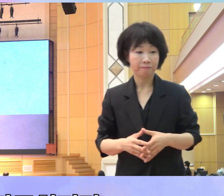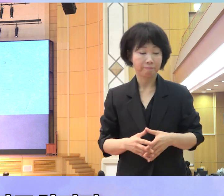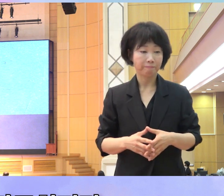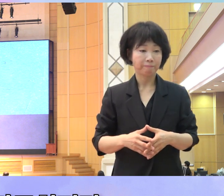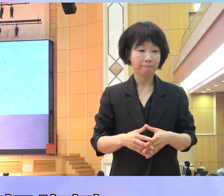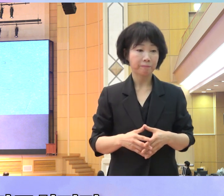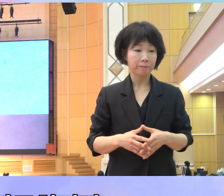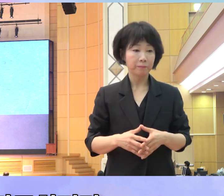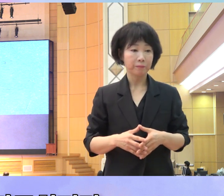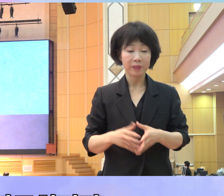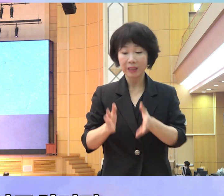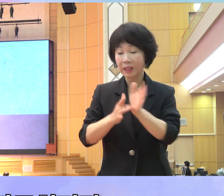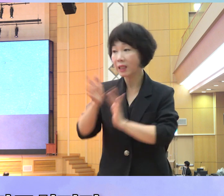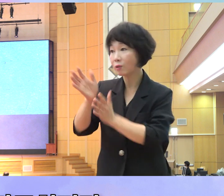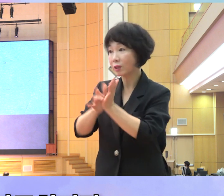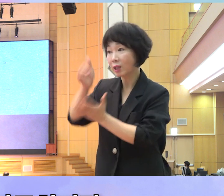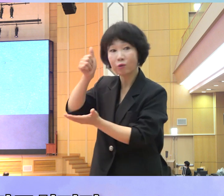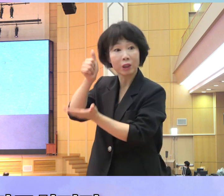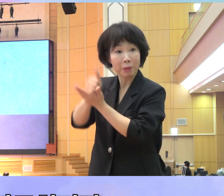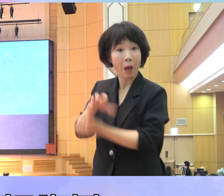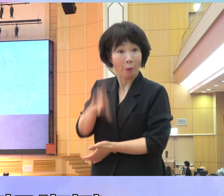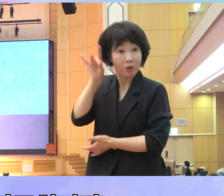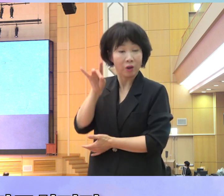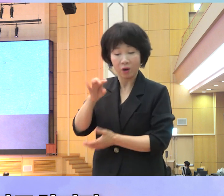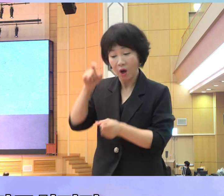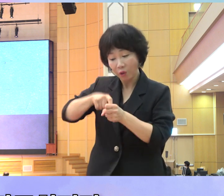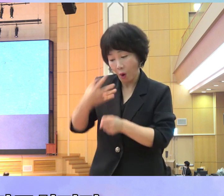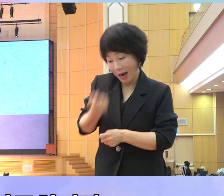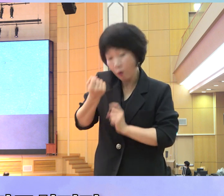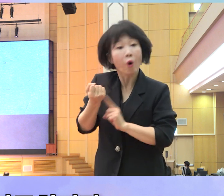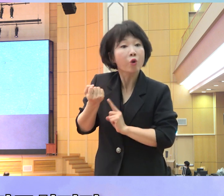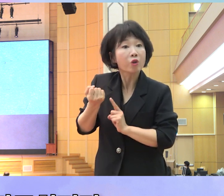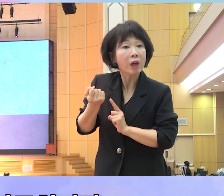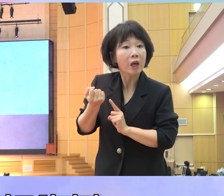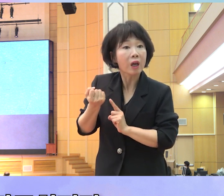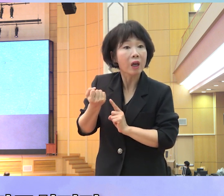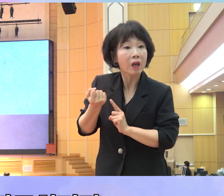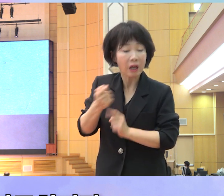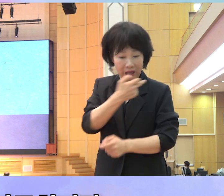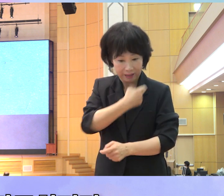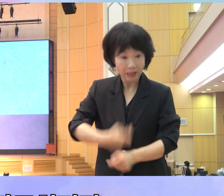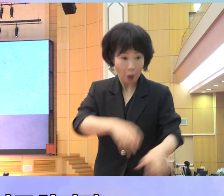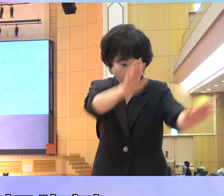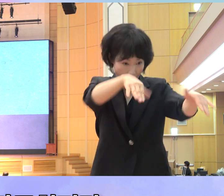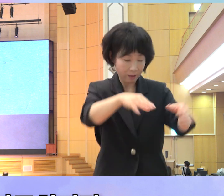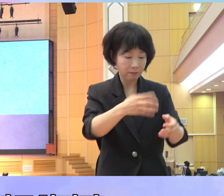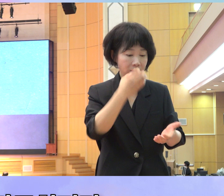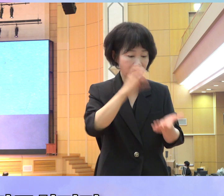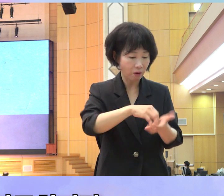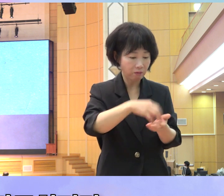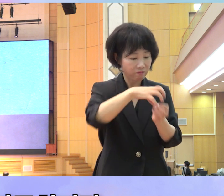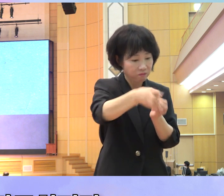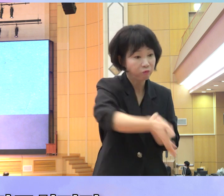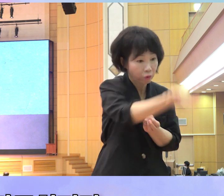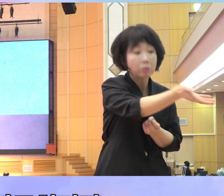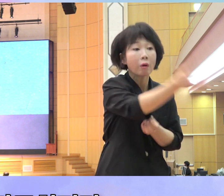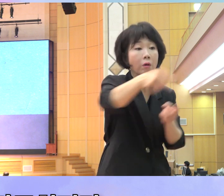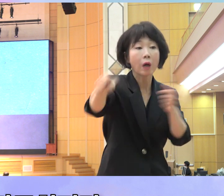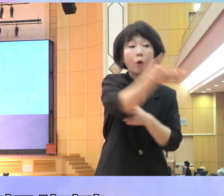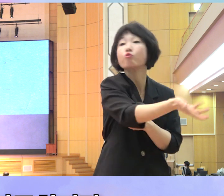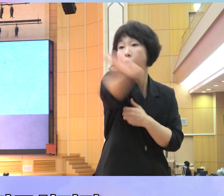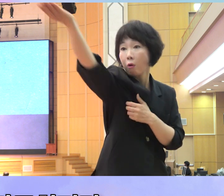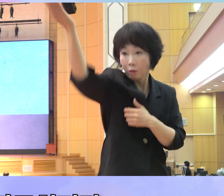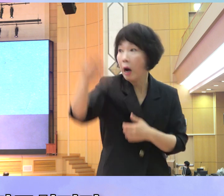이 전전전절절에도 보면요, 예수님께서 이런 말씀하십니다. 예수님, 먹을 게 없습니다. 너희가 먹을 것을 주어라.